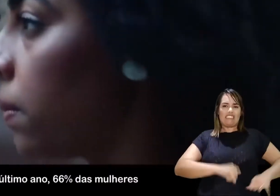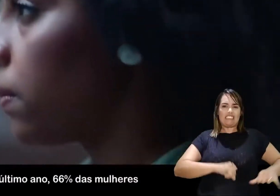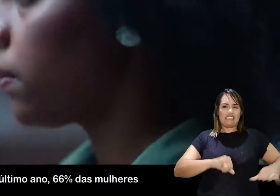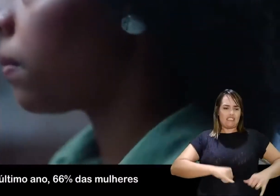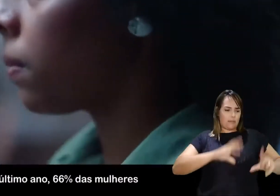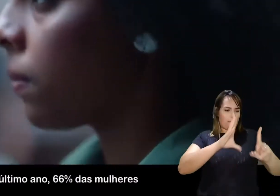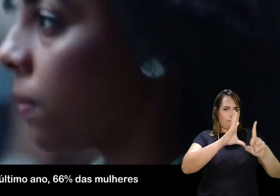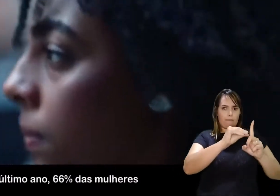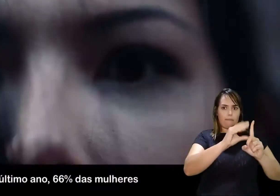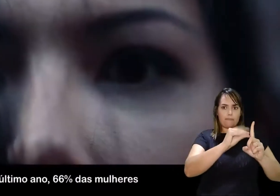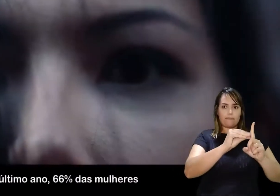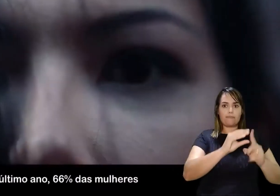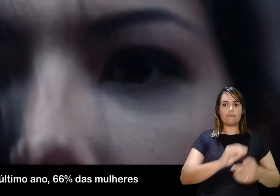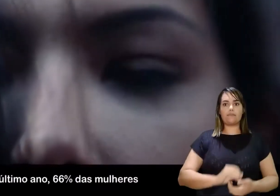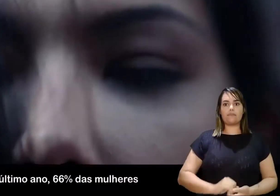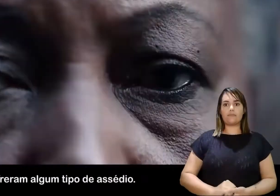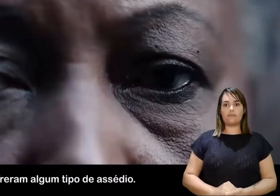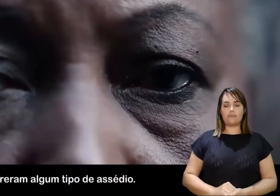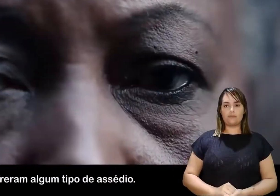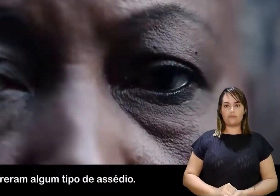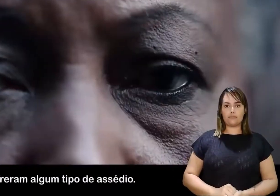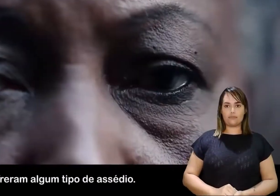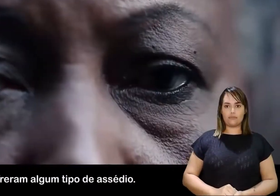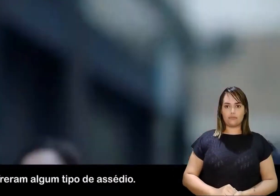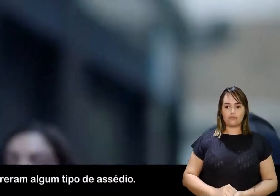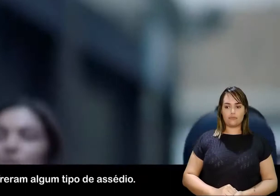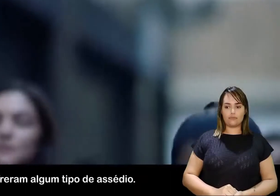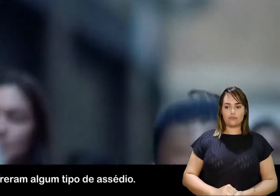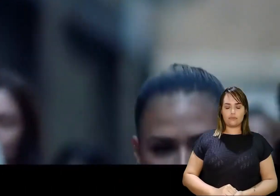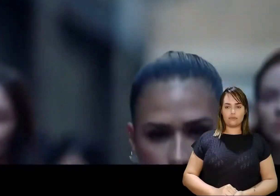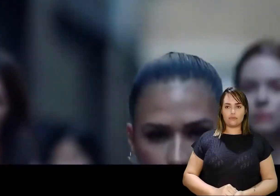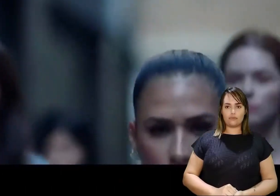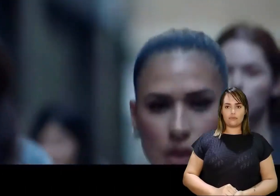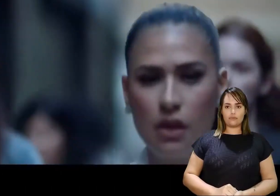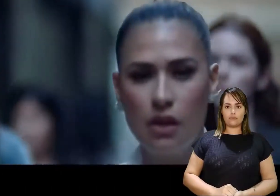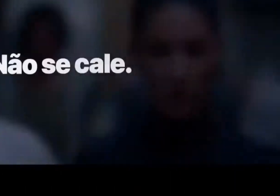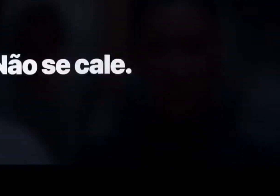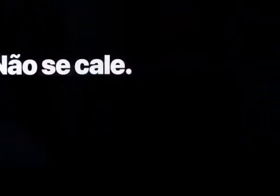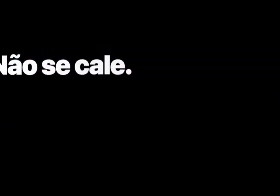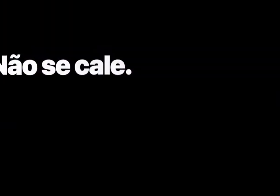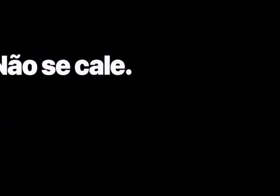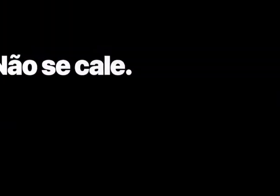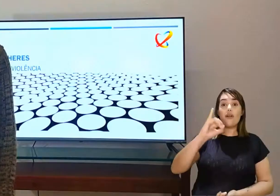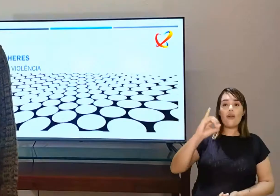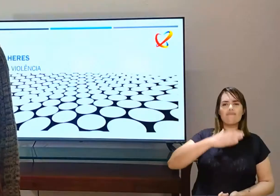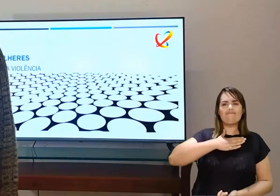66% das mulheres sofreram algum tipo de assédio.